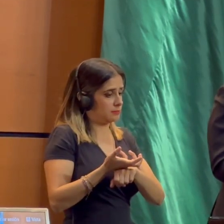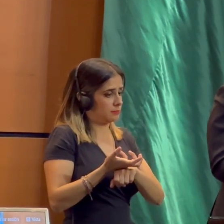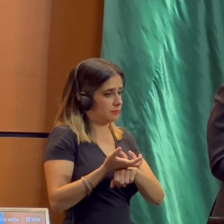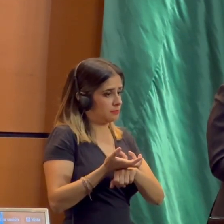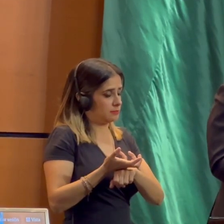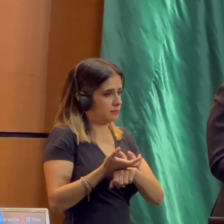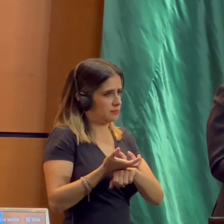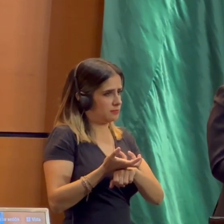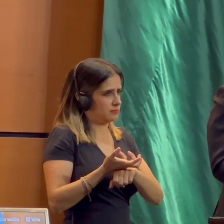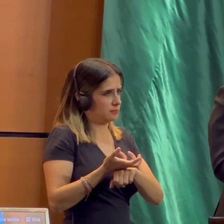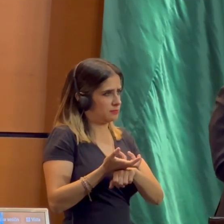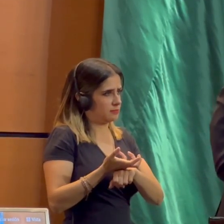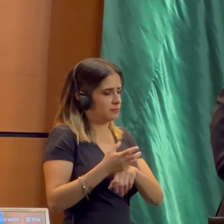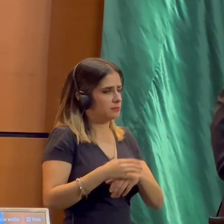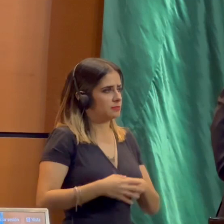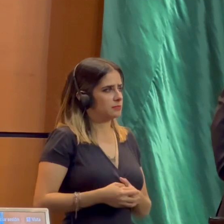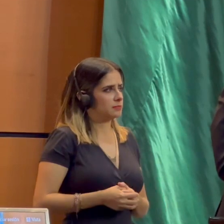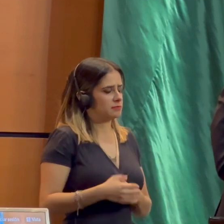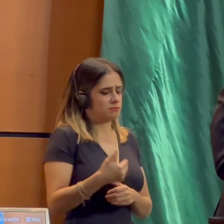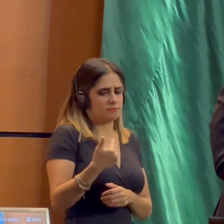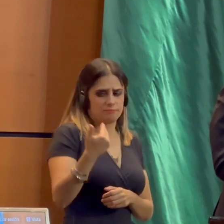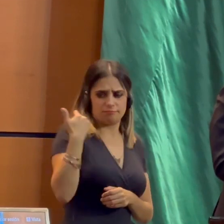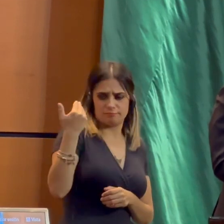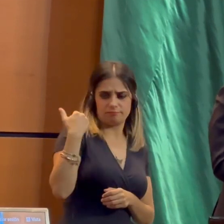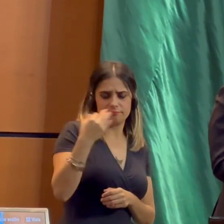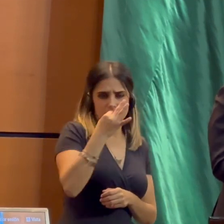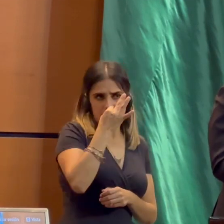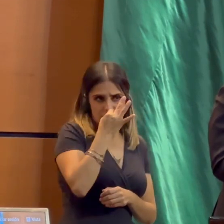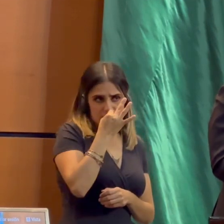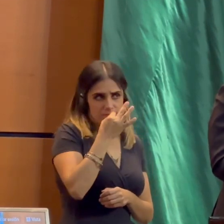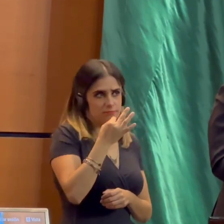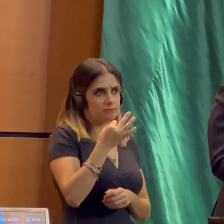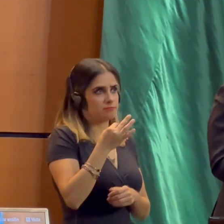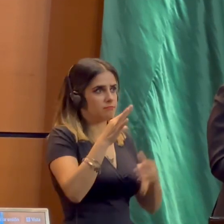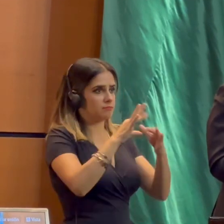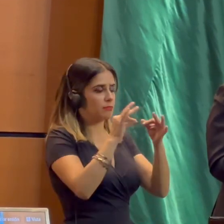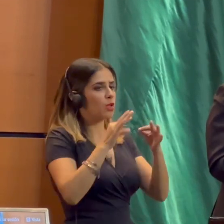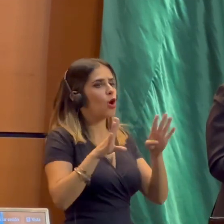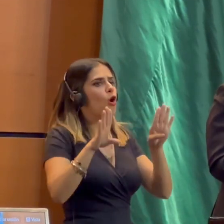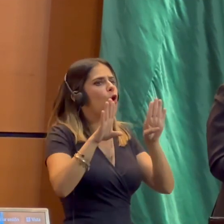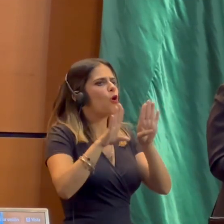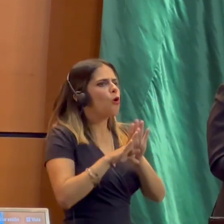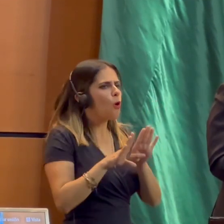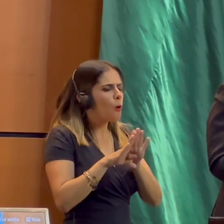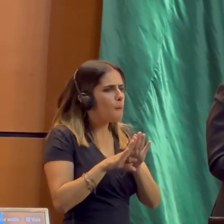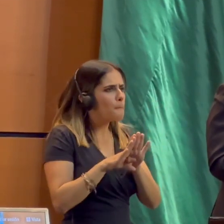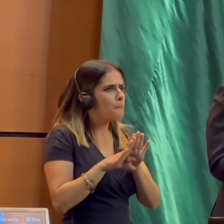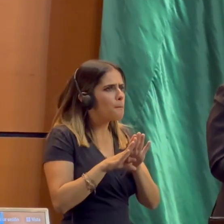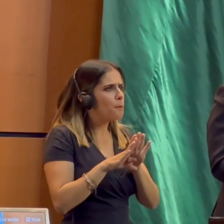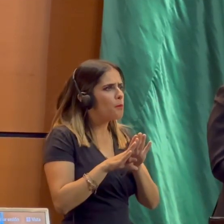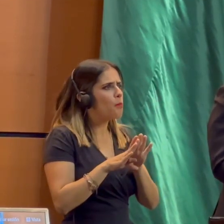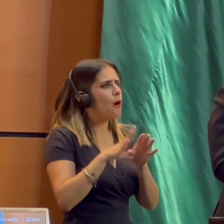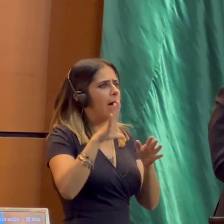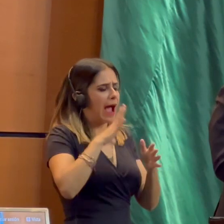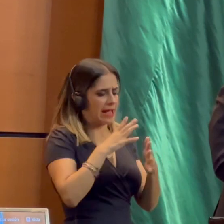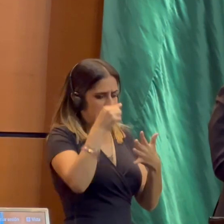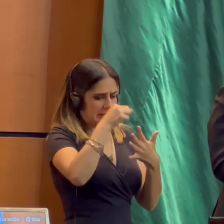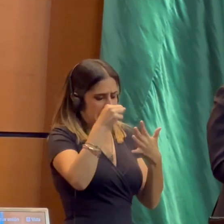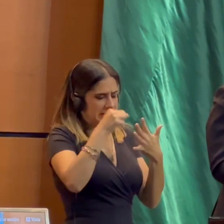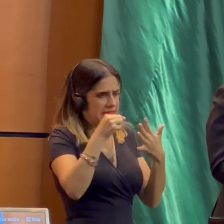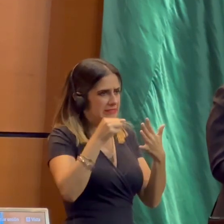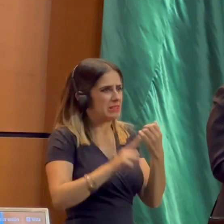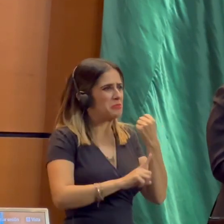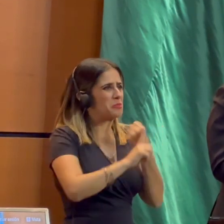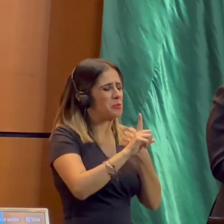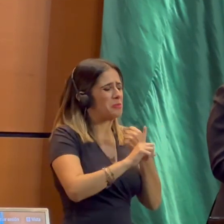ました。ホットスポットになっていると発表したのです。しかし日本の政府は